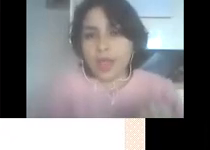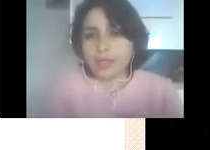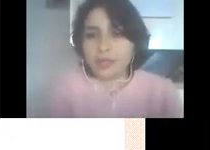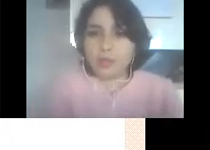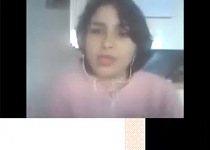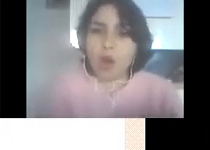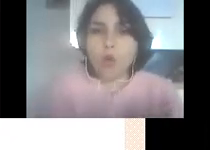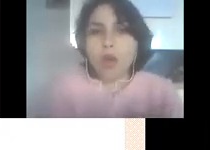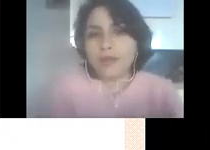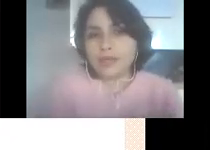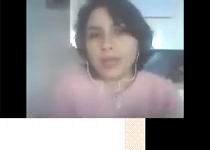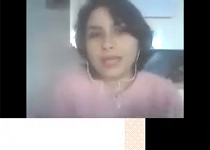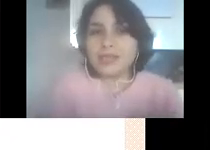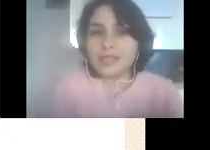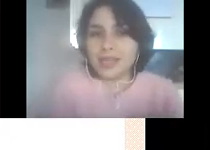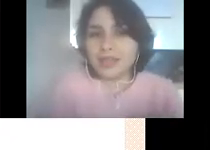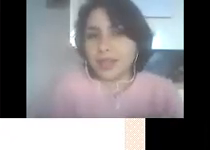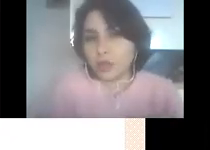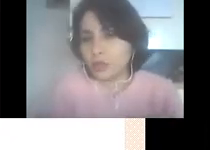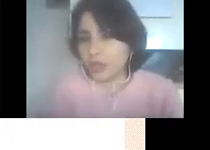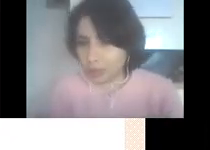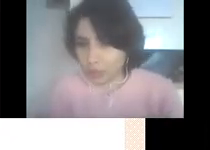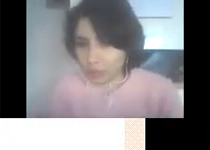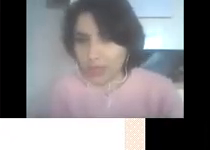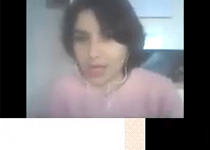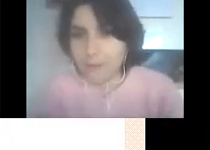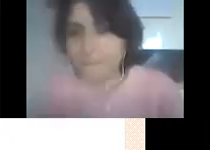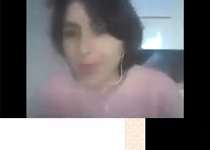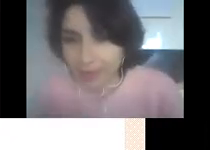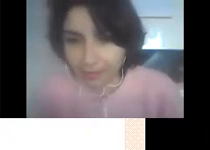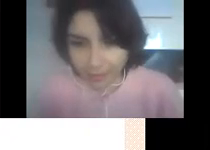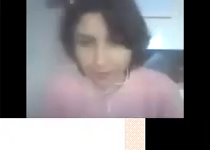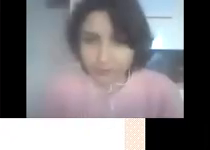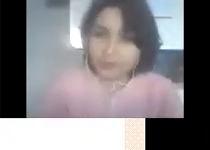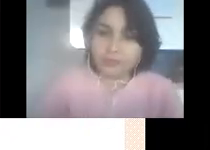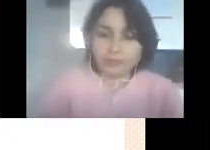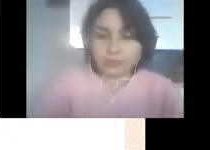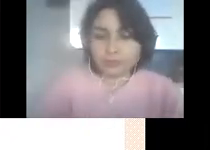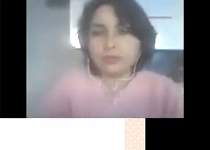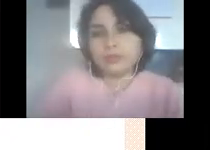Hoy día estamos a jueves 27 del 8 del 2020.